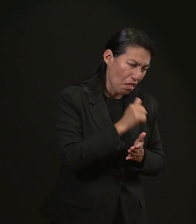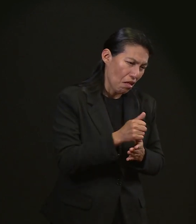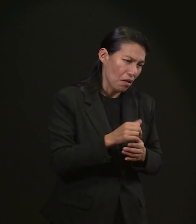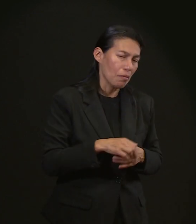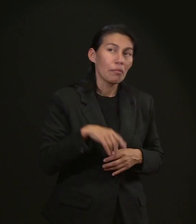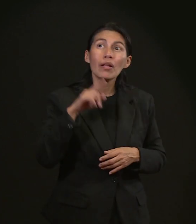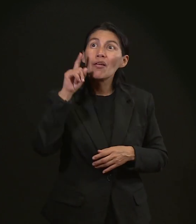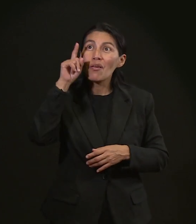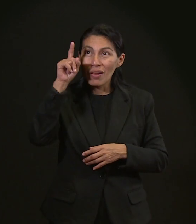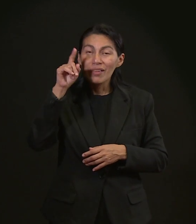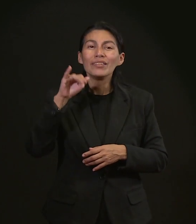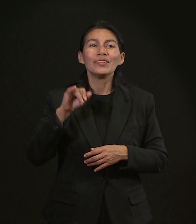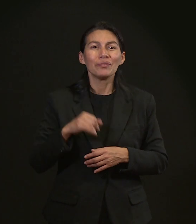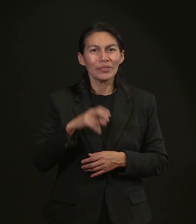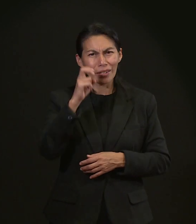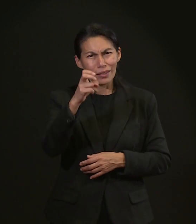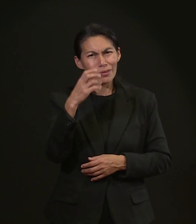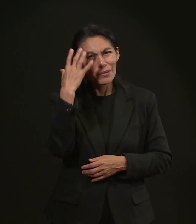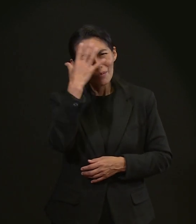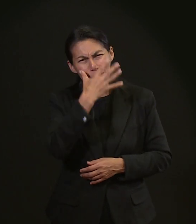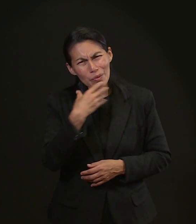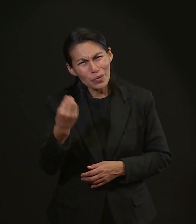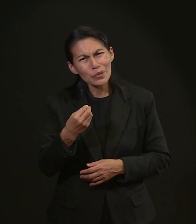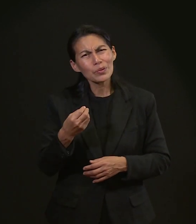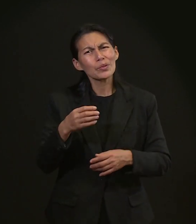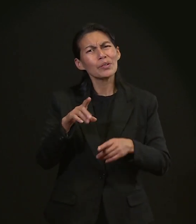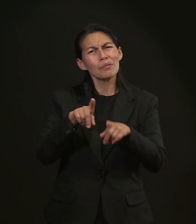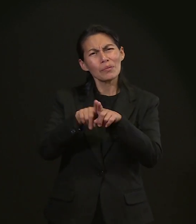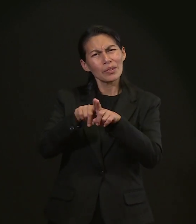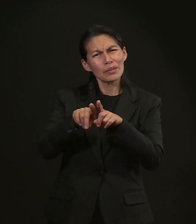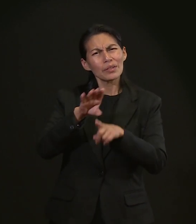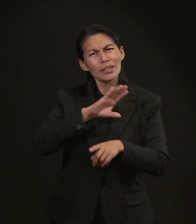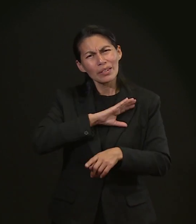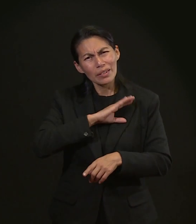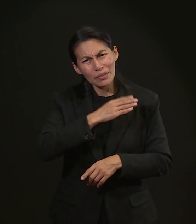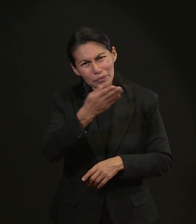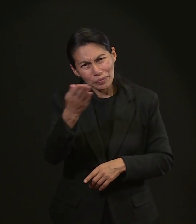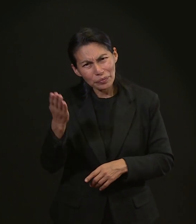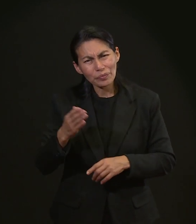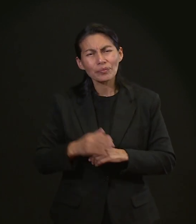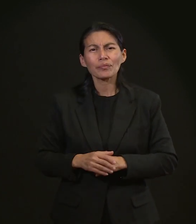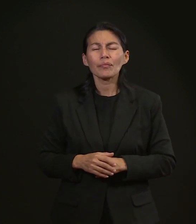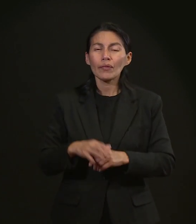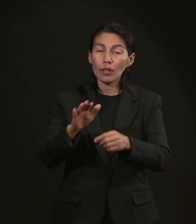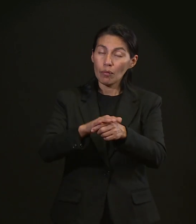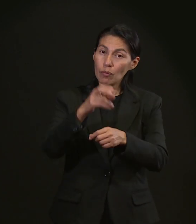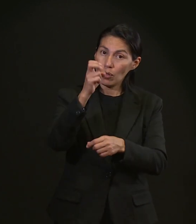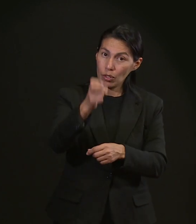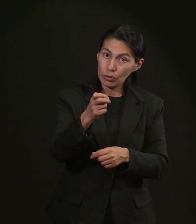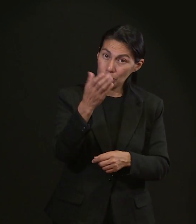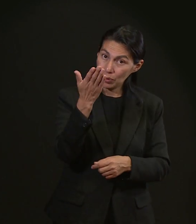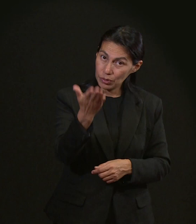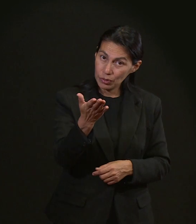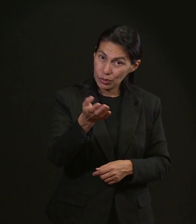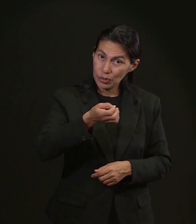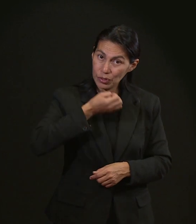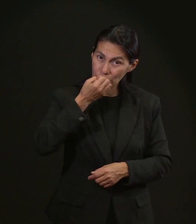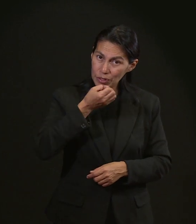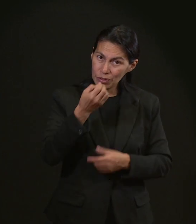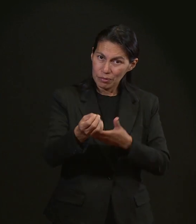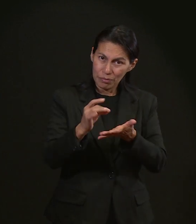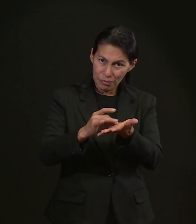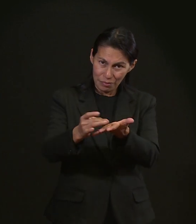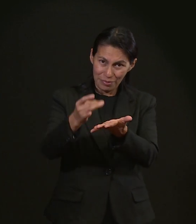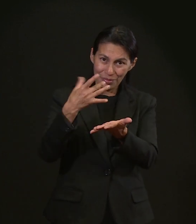y eso es lo maravilloso de nuestro padre celestial queridos por eso envía tus pedidos de oración para que